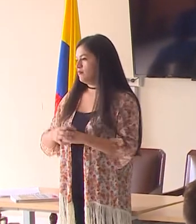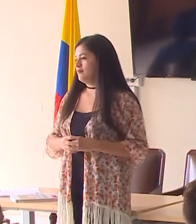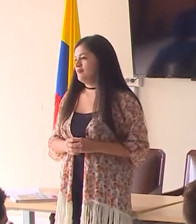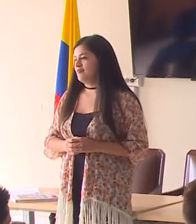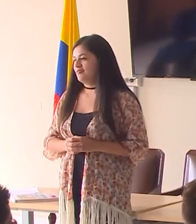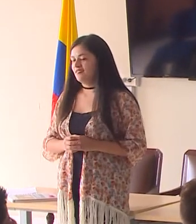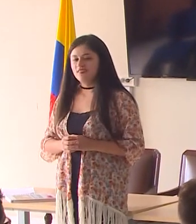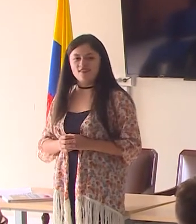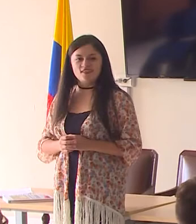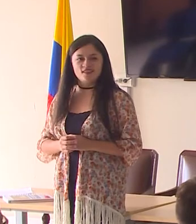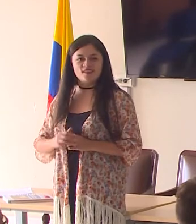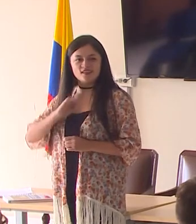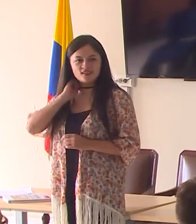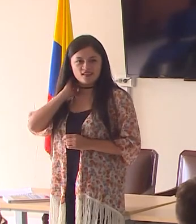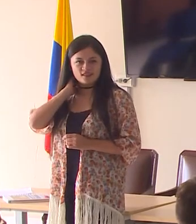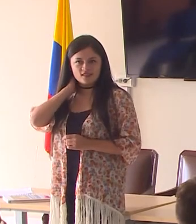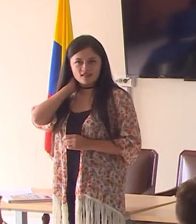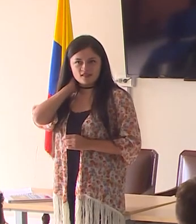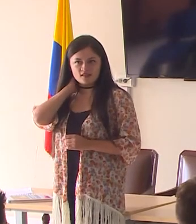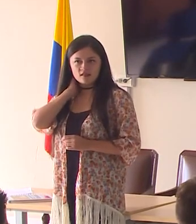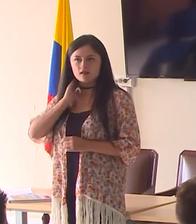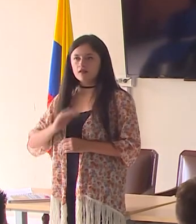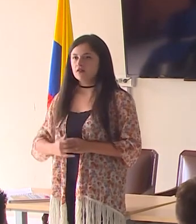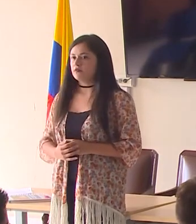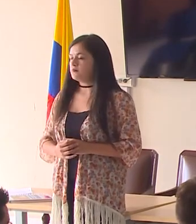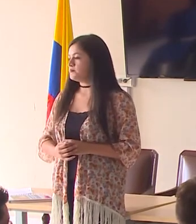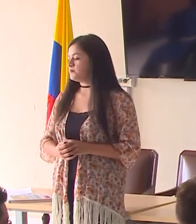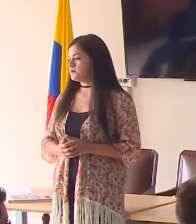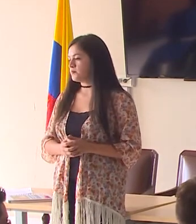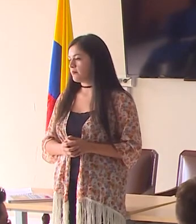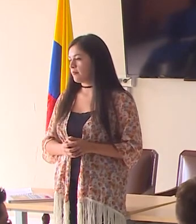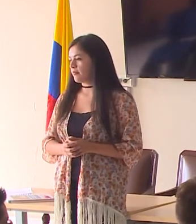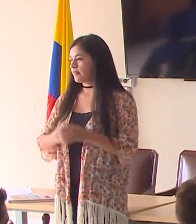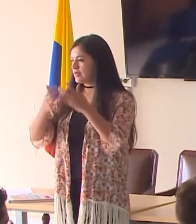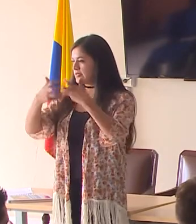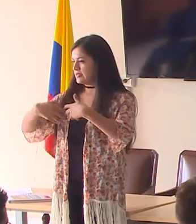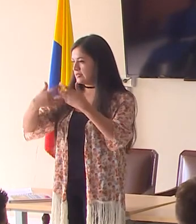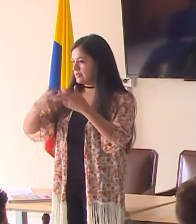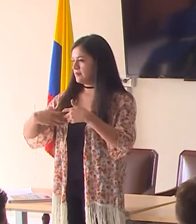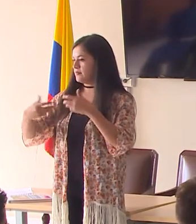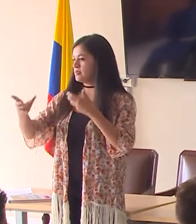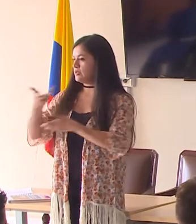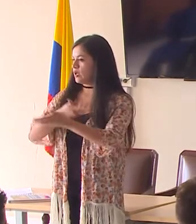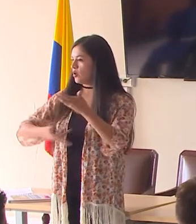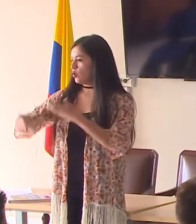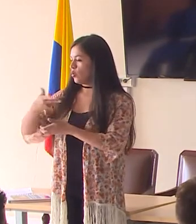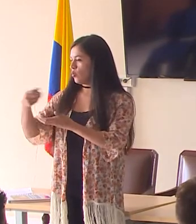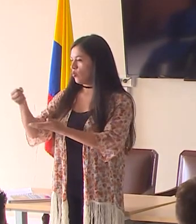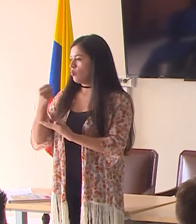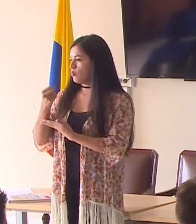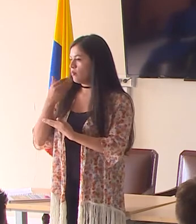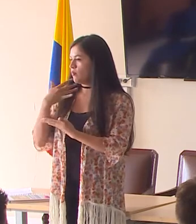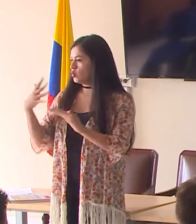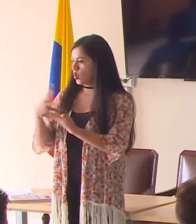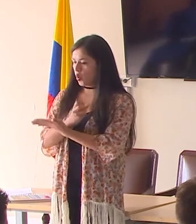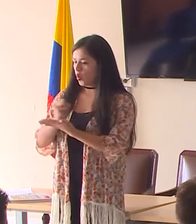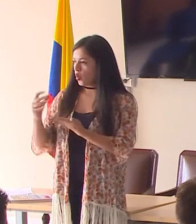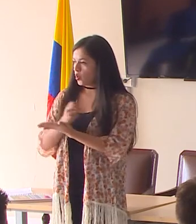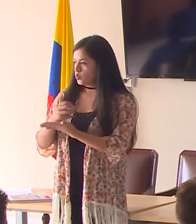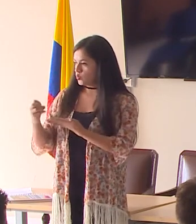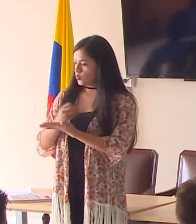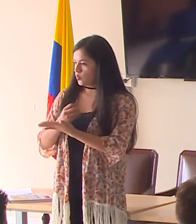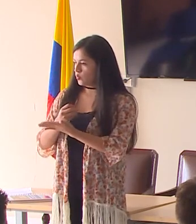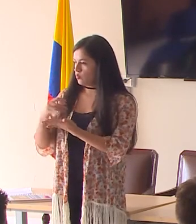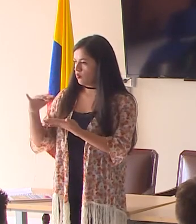sistemas de consumo colaborativo y economías compartidas vemos que si yo reduzca el consumo y genera otros